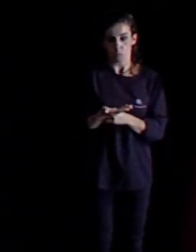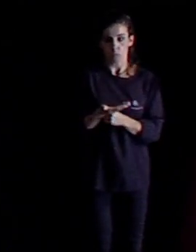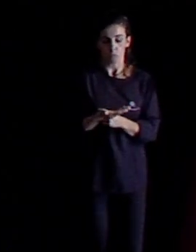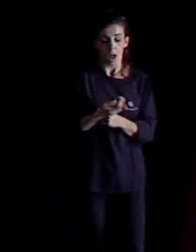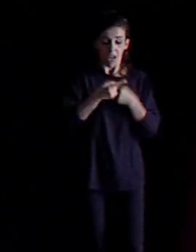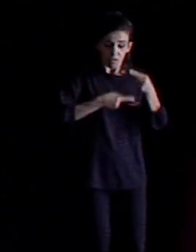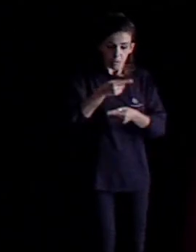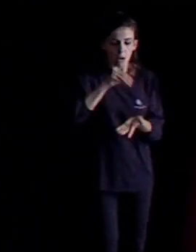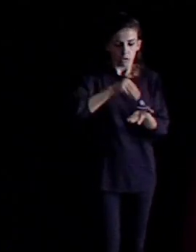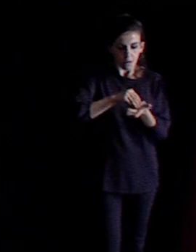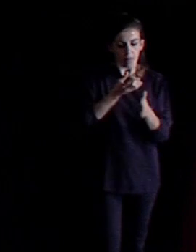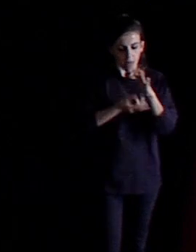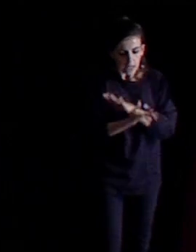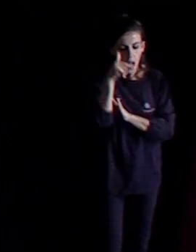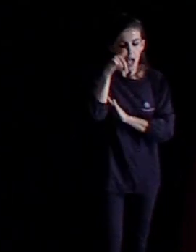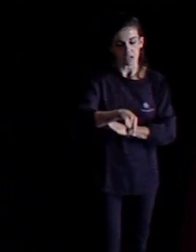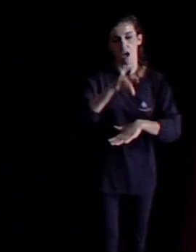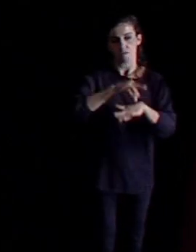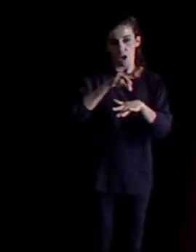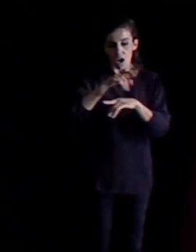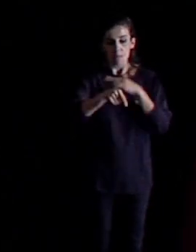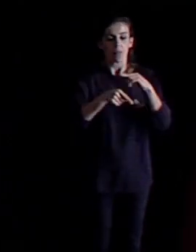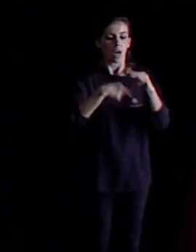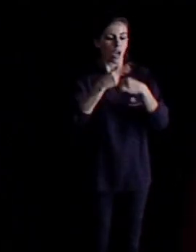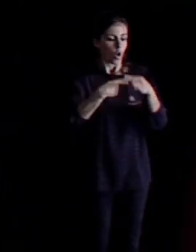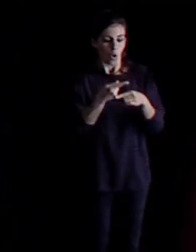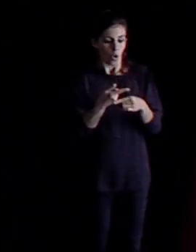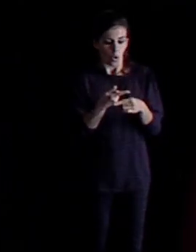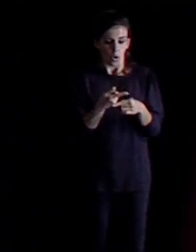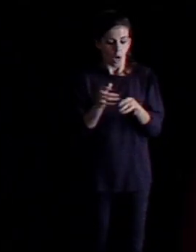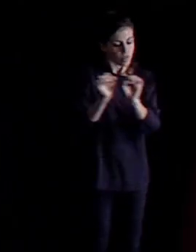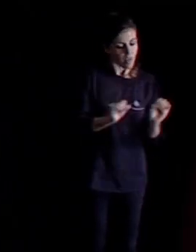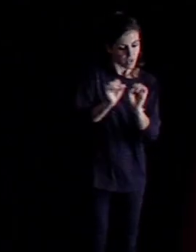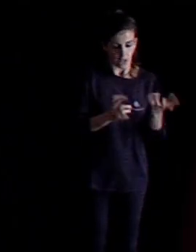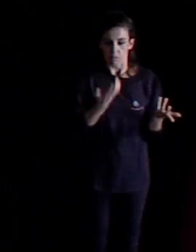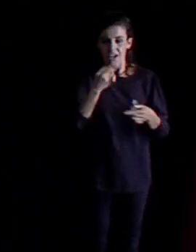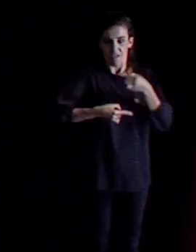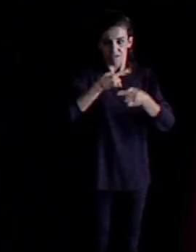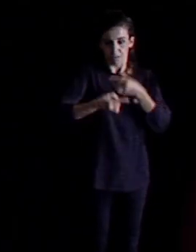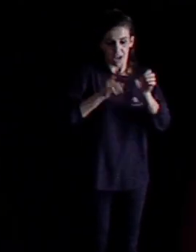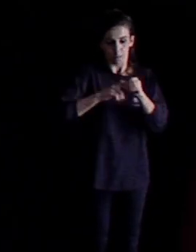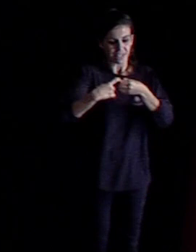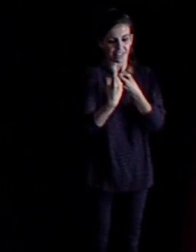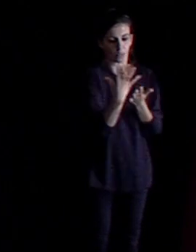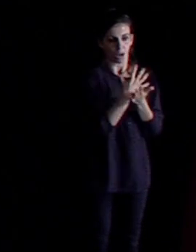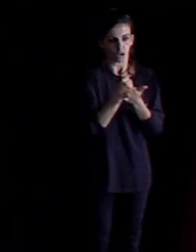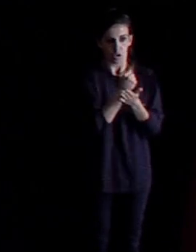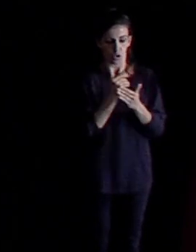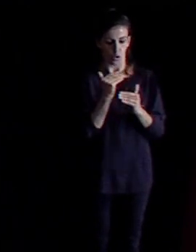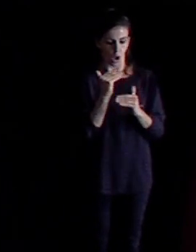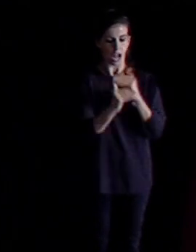quien genera muchas veces patología o quien defiende al niño de patología. La familia está implicada en todo el proceso del